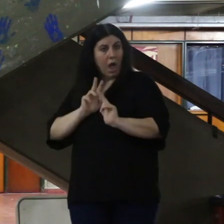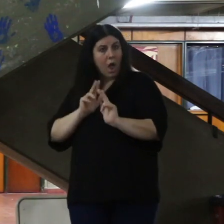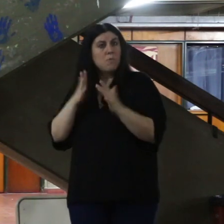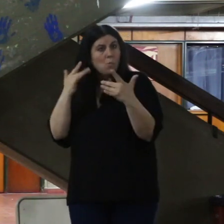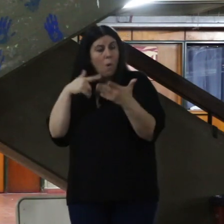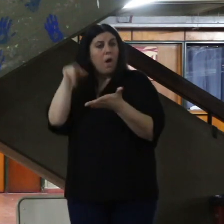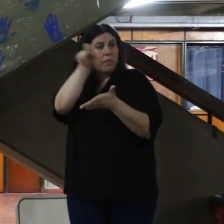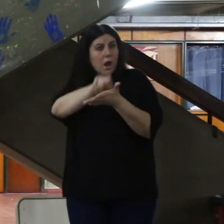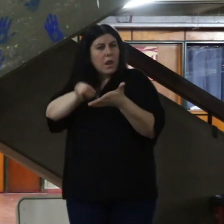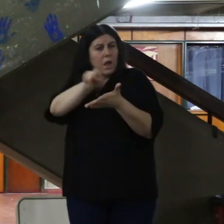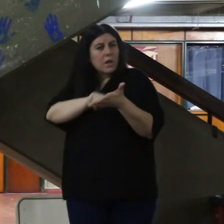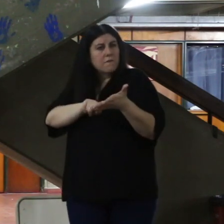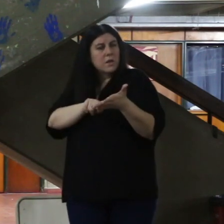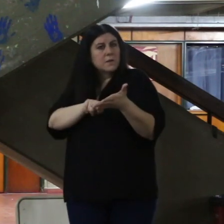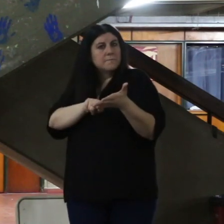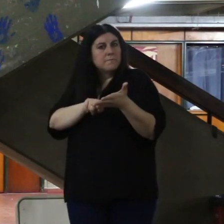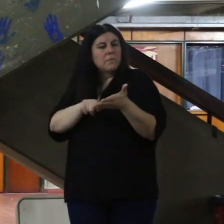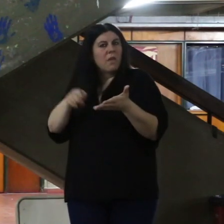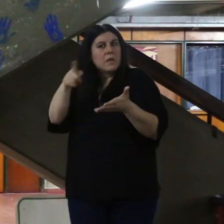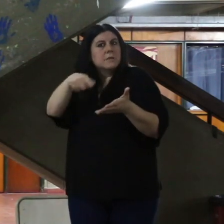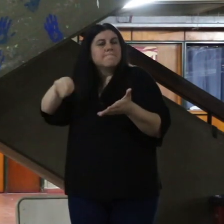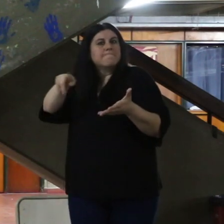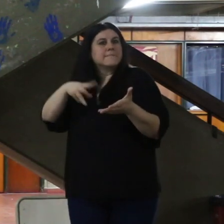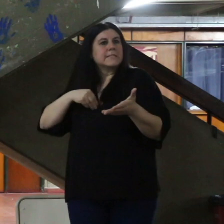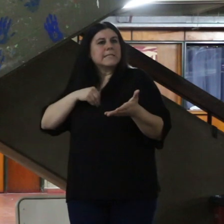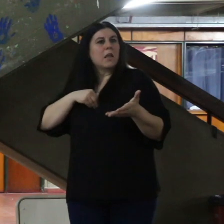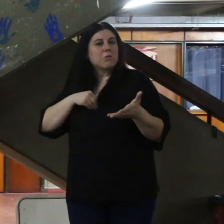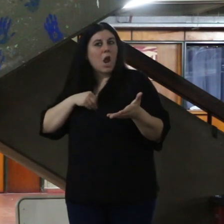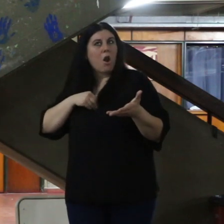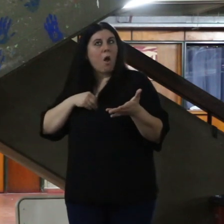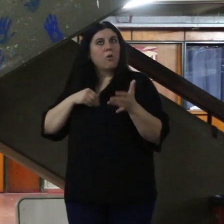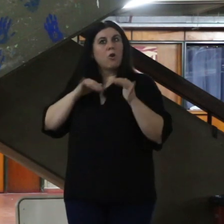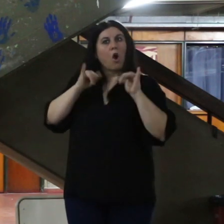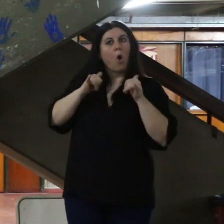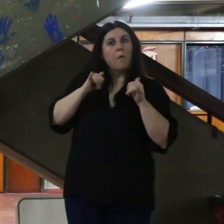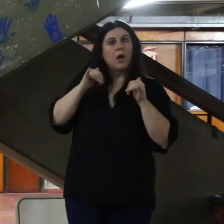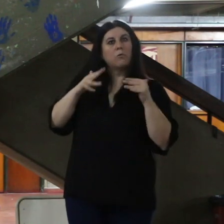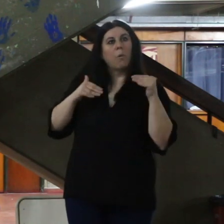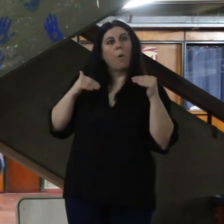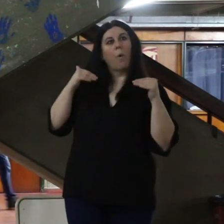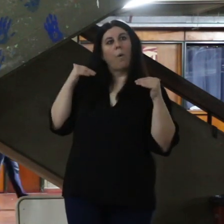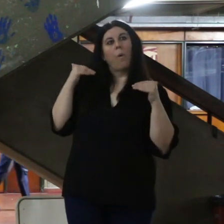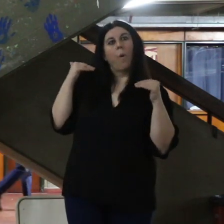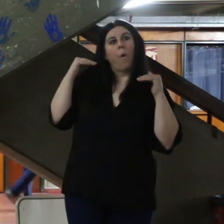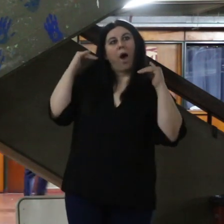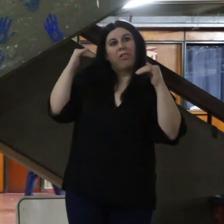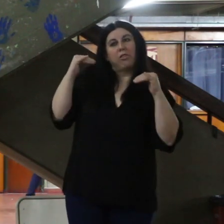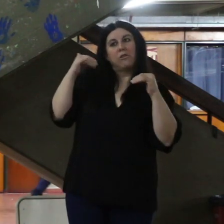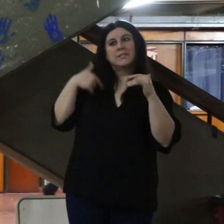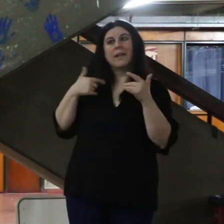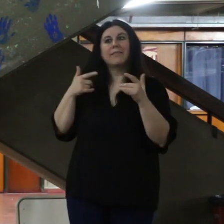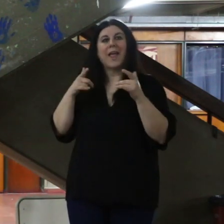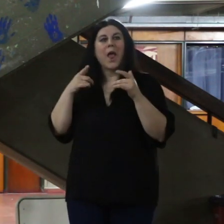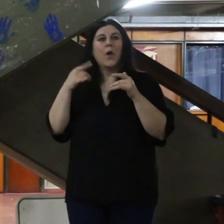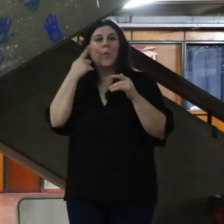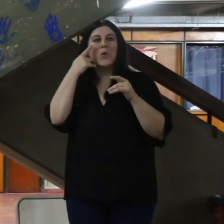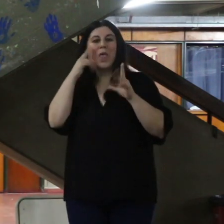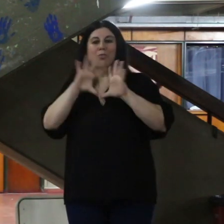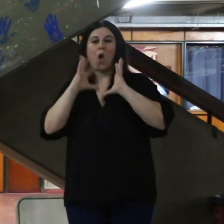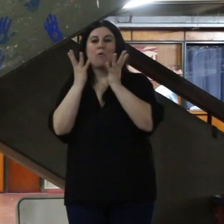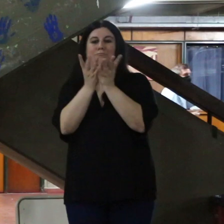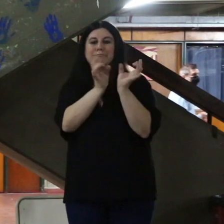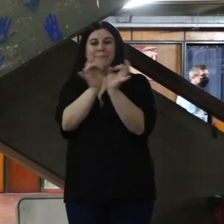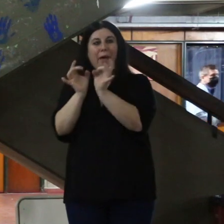describir lo que es ser joven o adolescente en pandemia. Y para